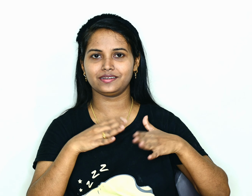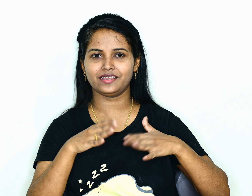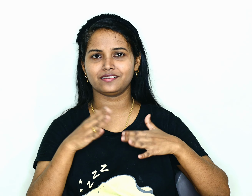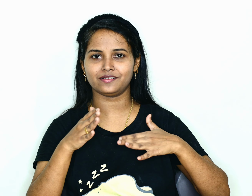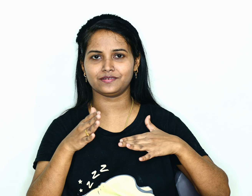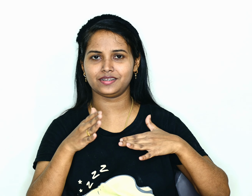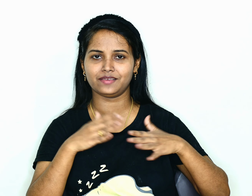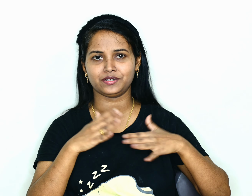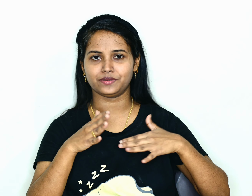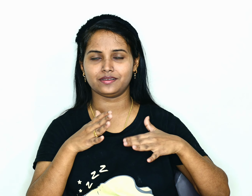10 अराउंड